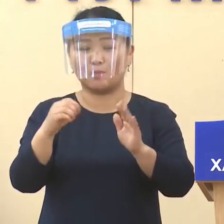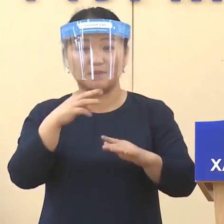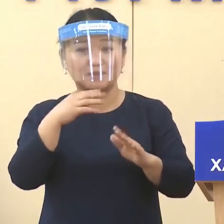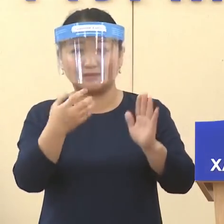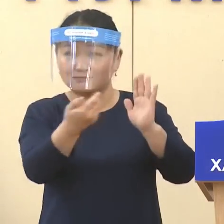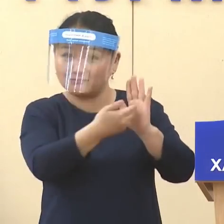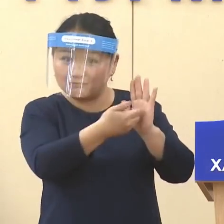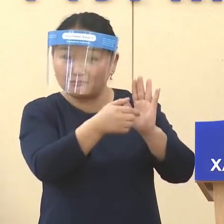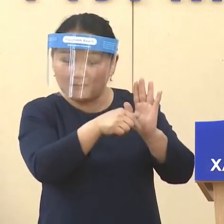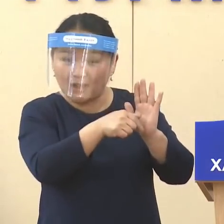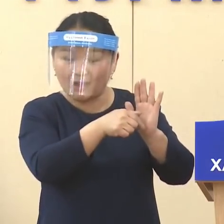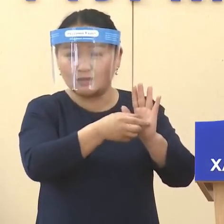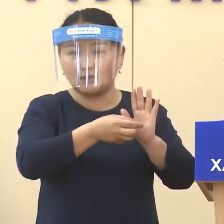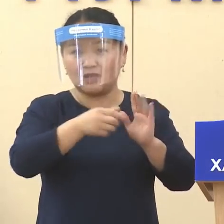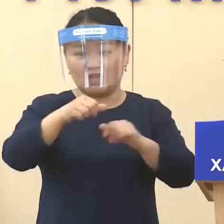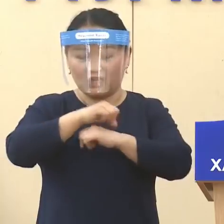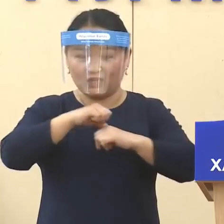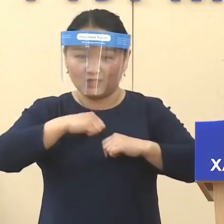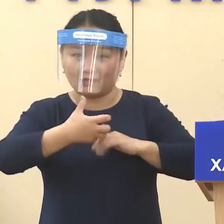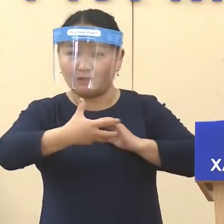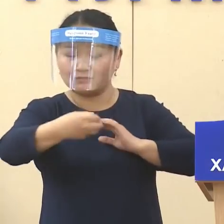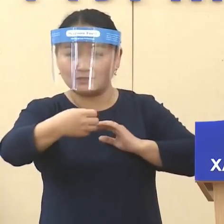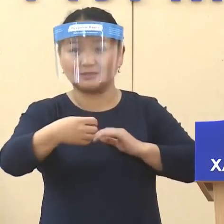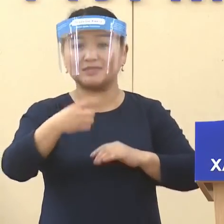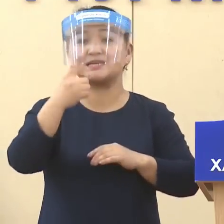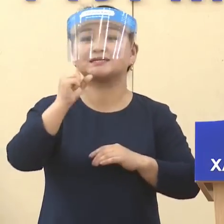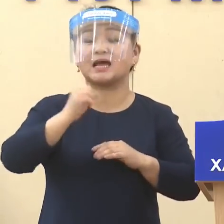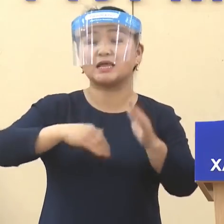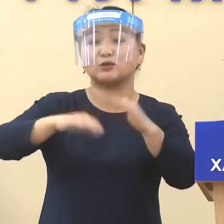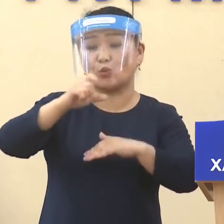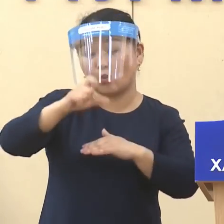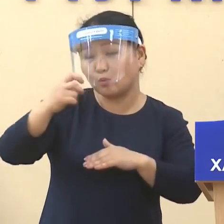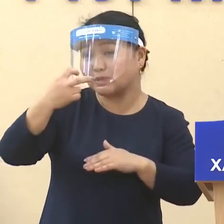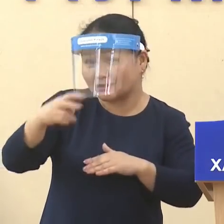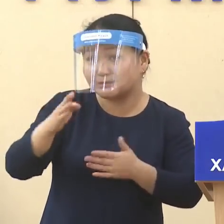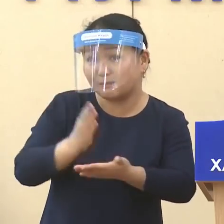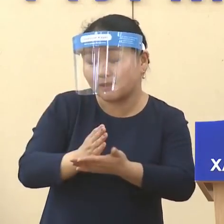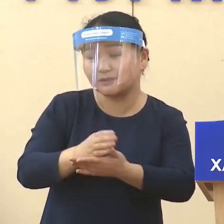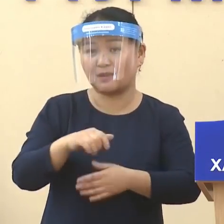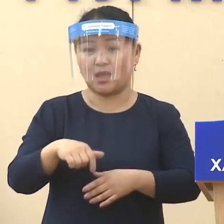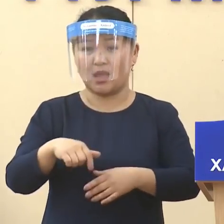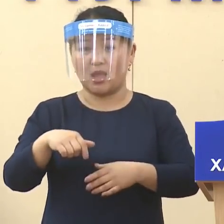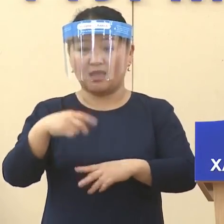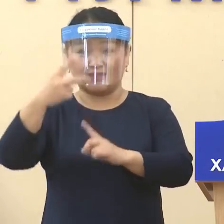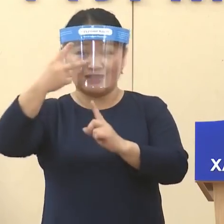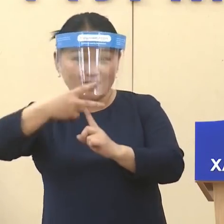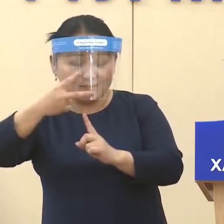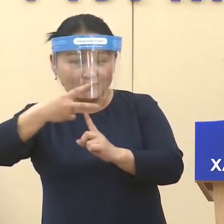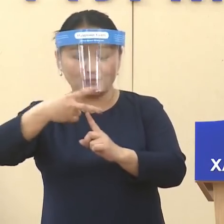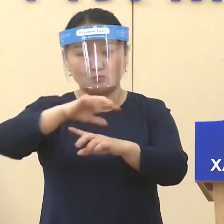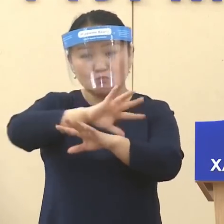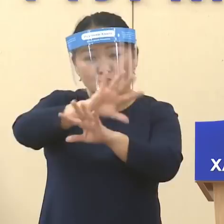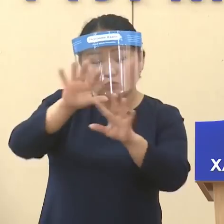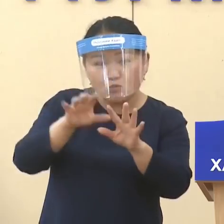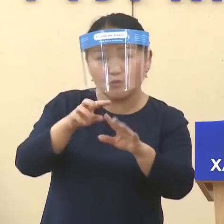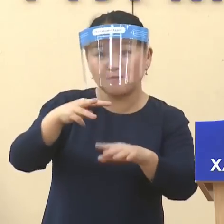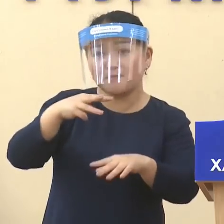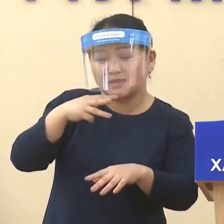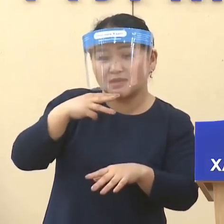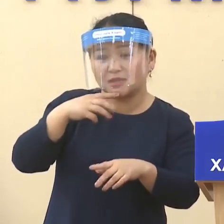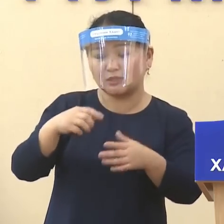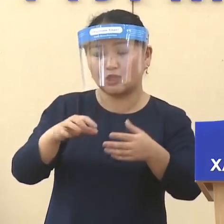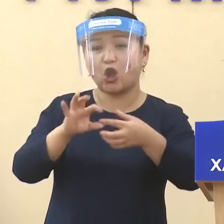сая 500 гаруй болсон байна. За мөн олон нийтийн хэвлэл, телевиз, бусад одоо эрслүүдэд дамжуулан